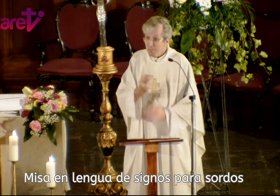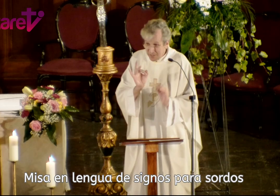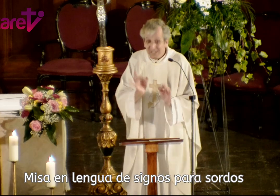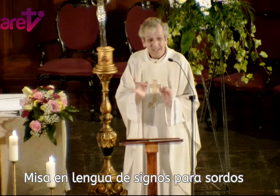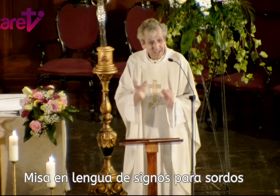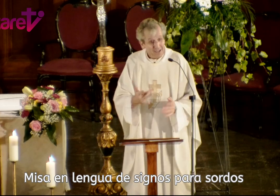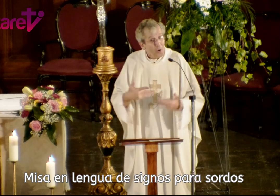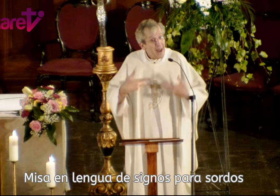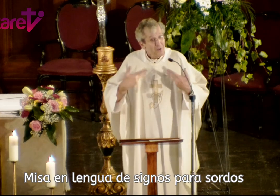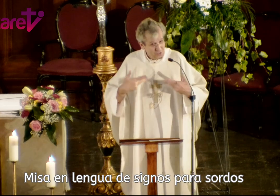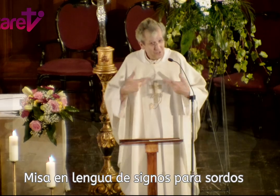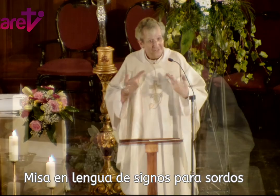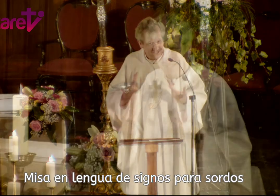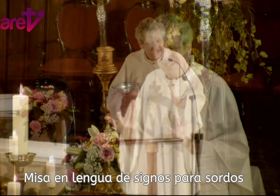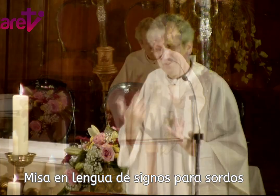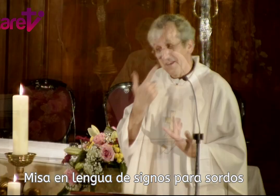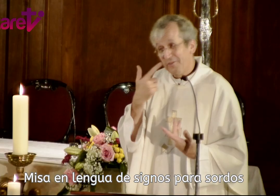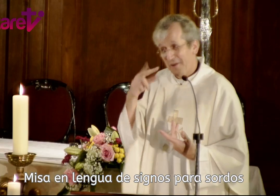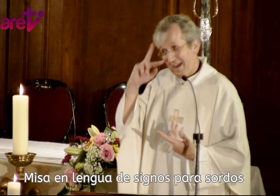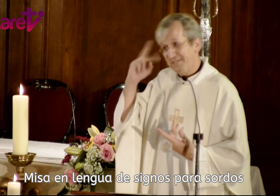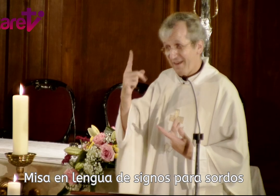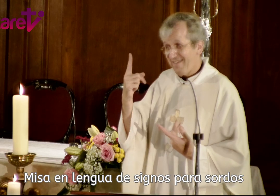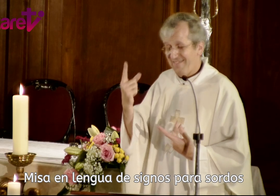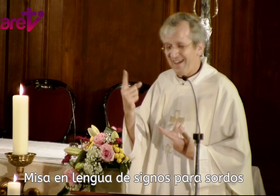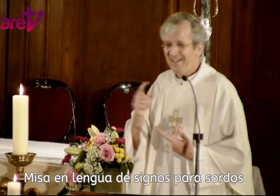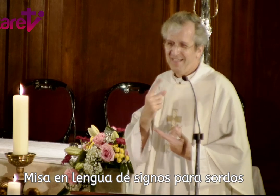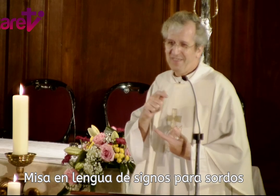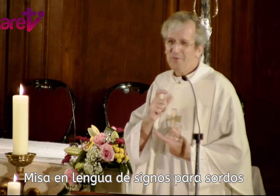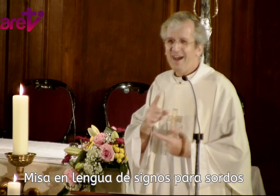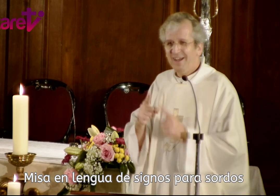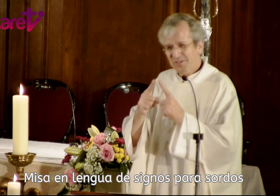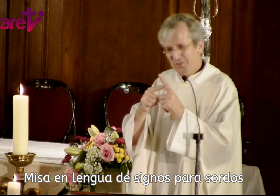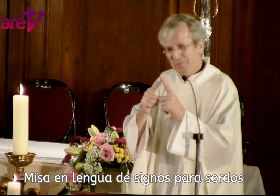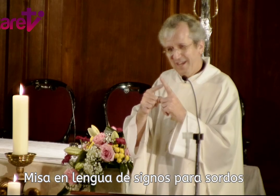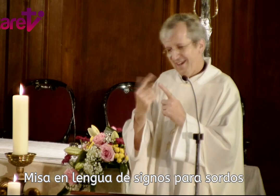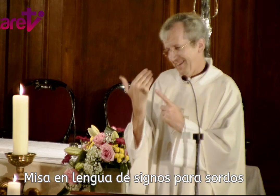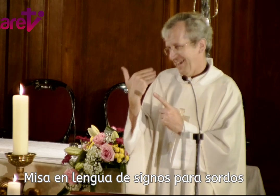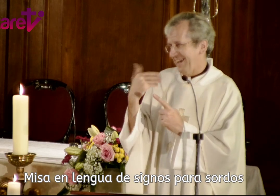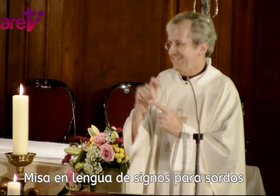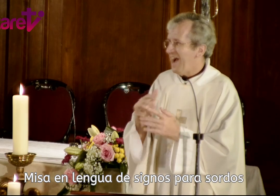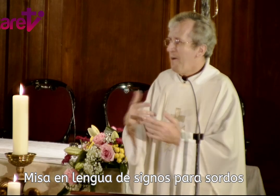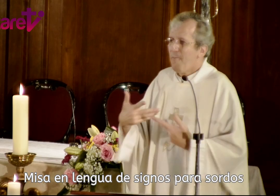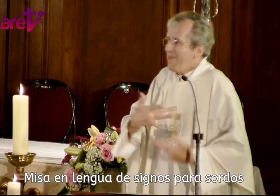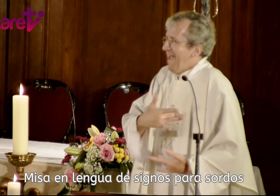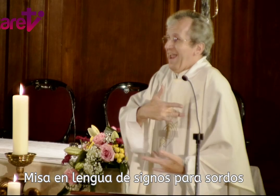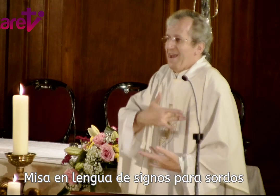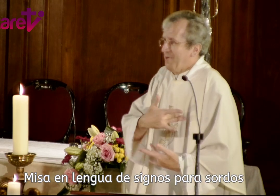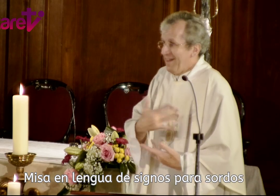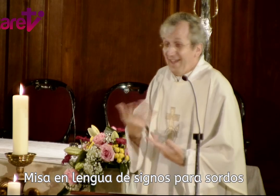sí, con la ilusión. Yo he tenido la experiencia de una sobrina que está muy enamorada y